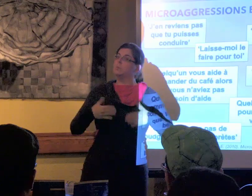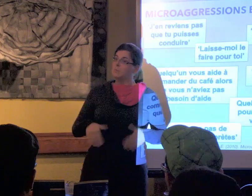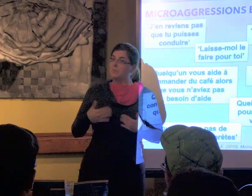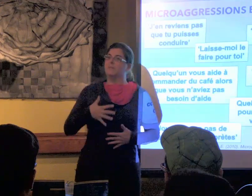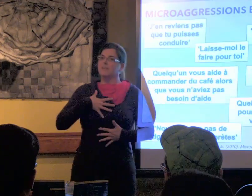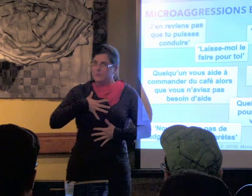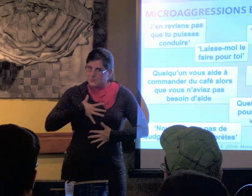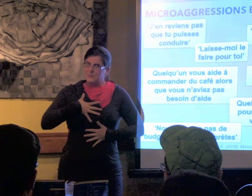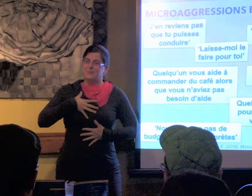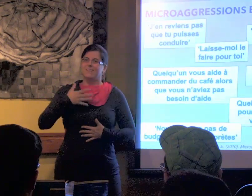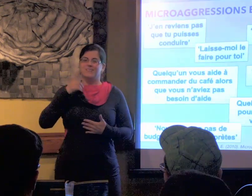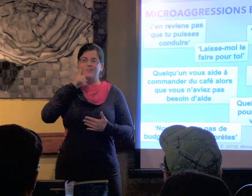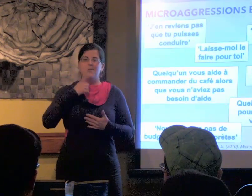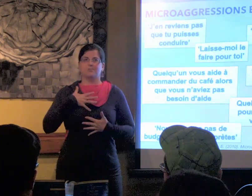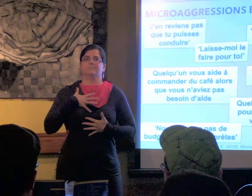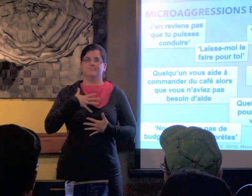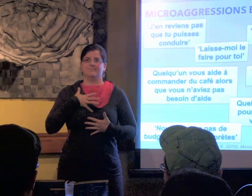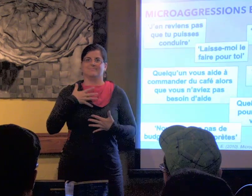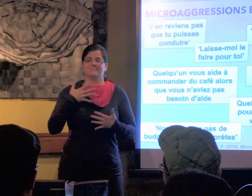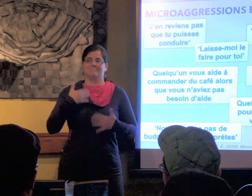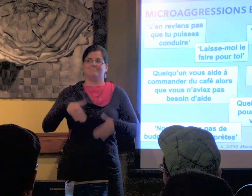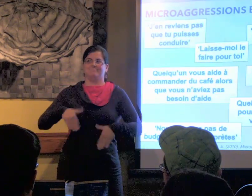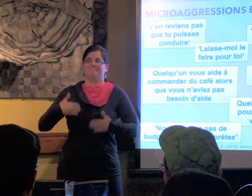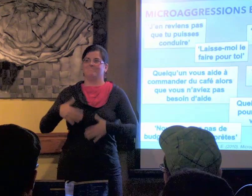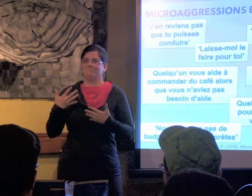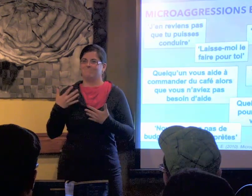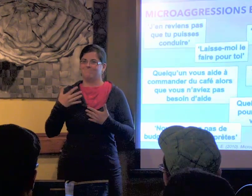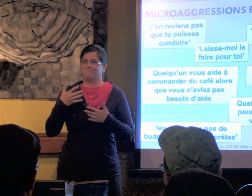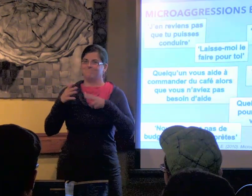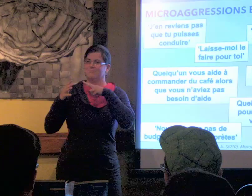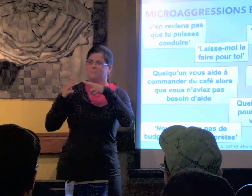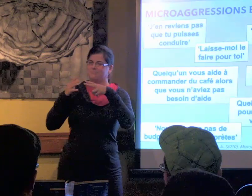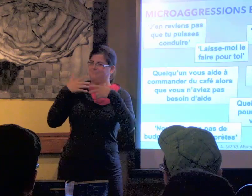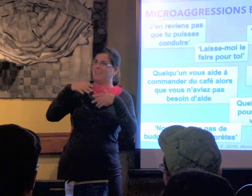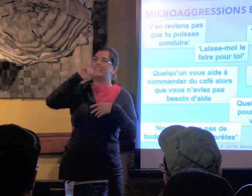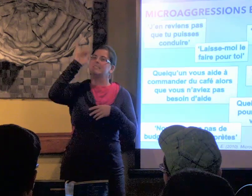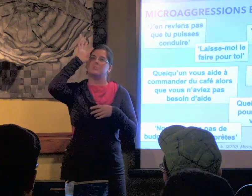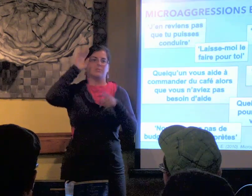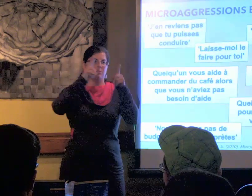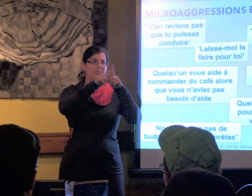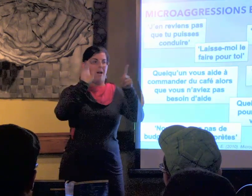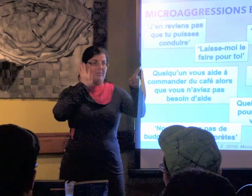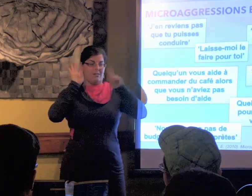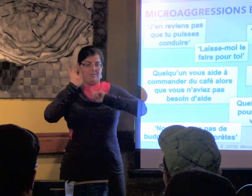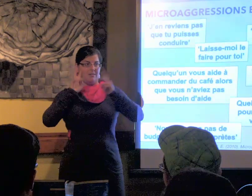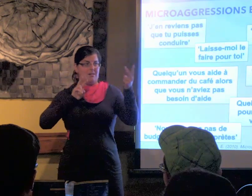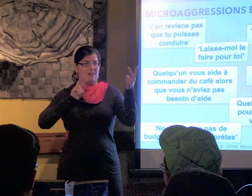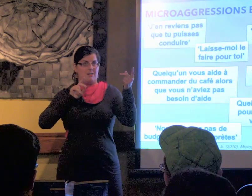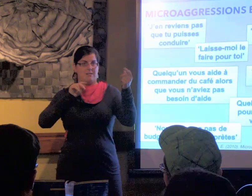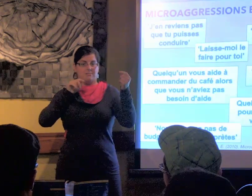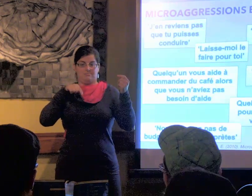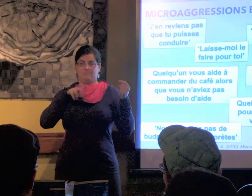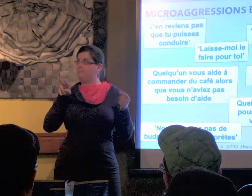avec cette personne-là, je remarque que les personnes nous évitent pour éviter d'entrer en contact avec nous. Et ça, ça fait